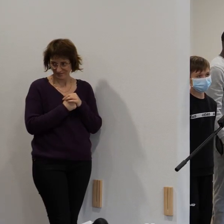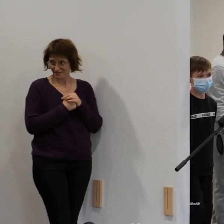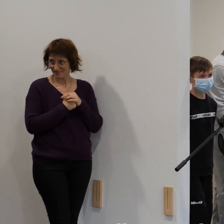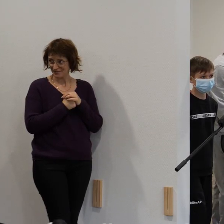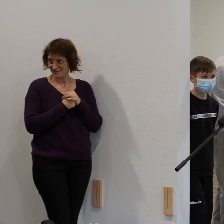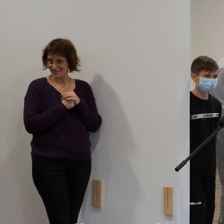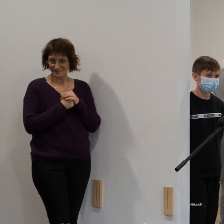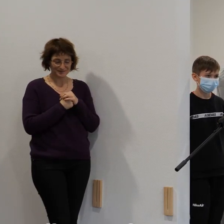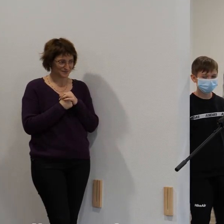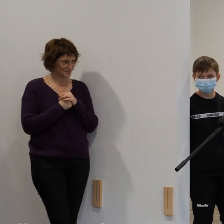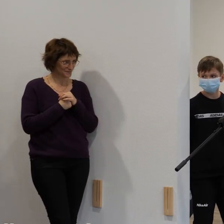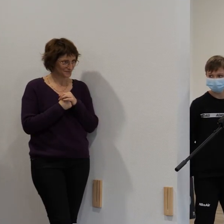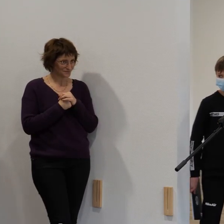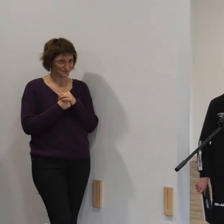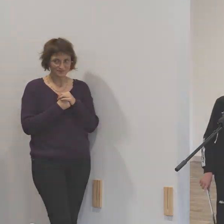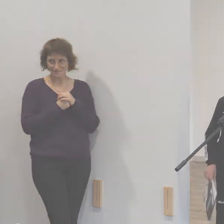Oui. Alors on y va.